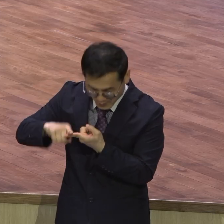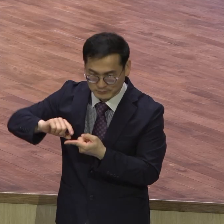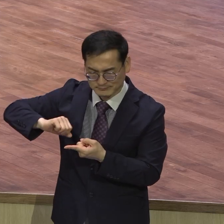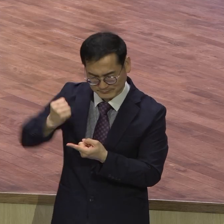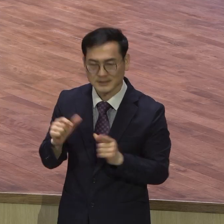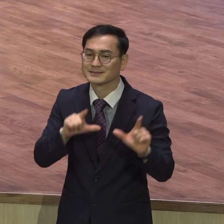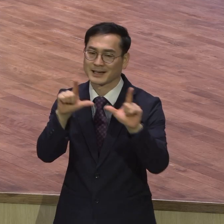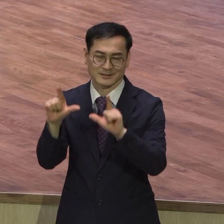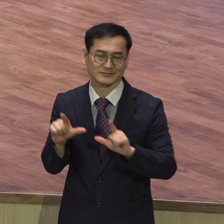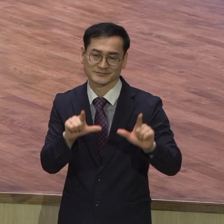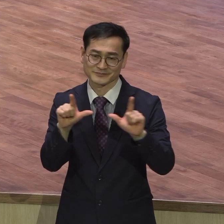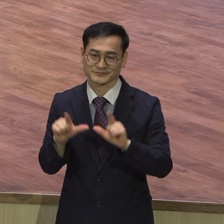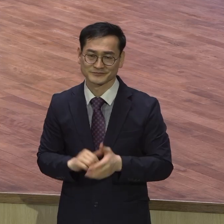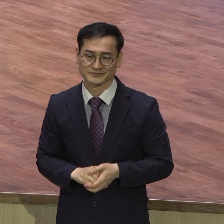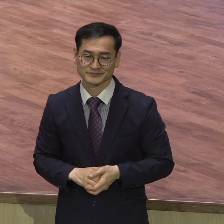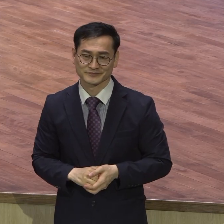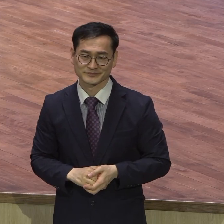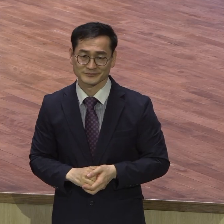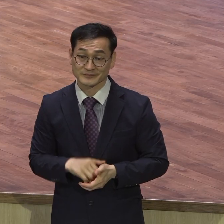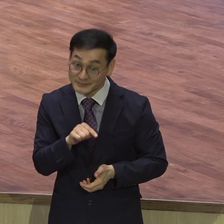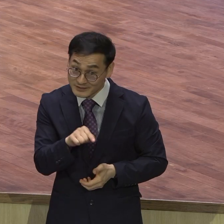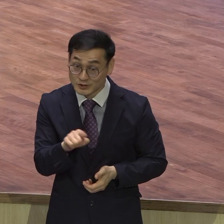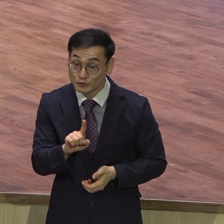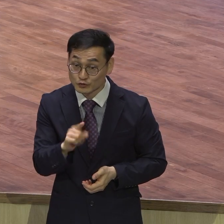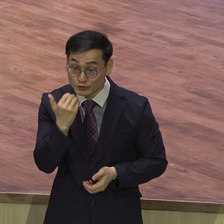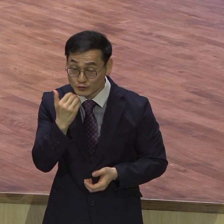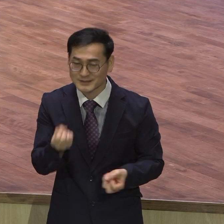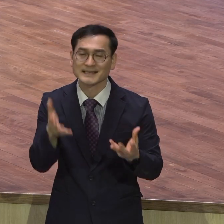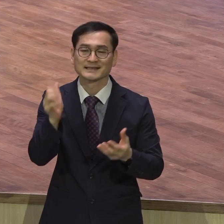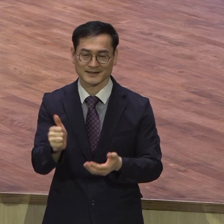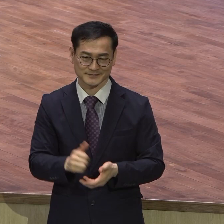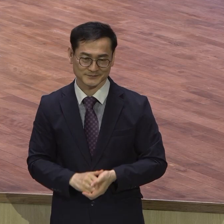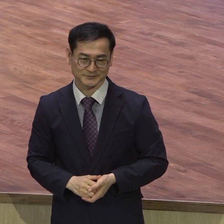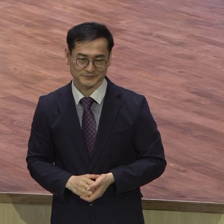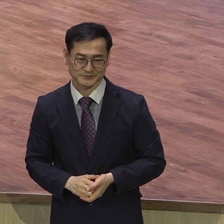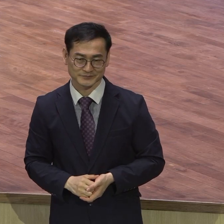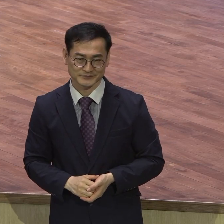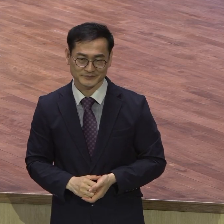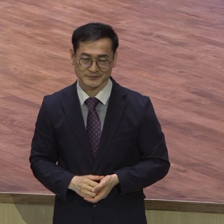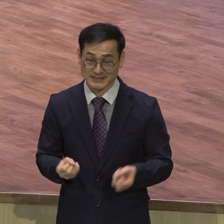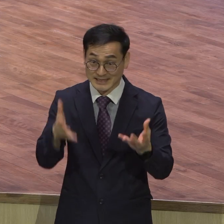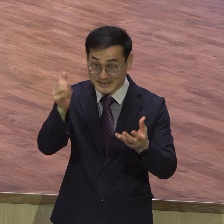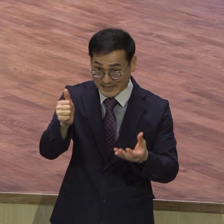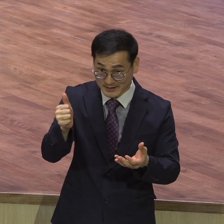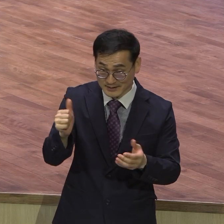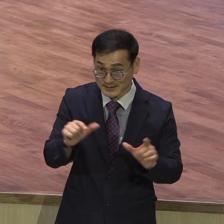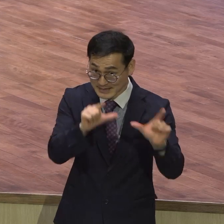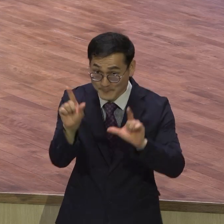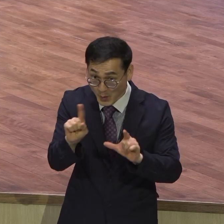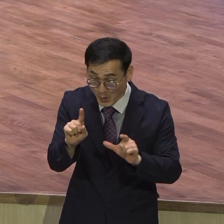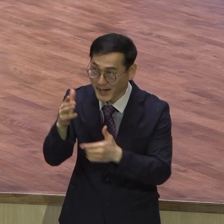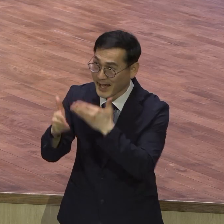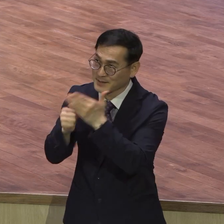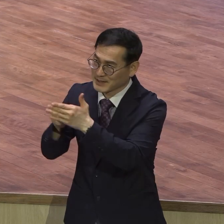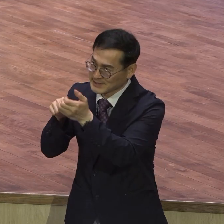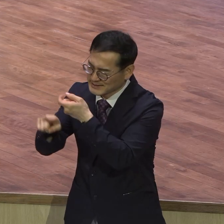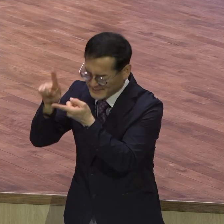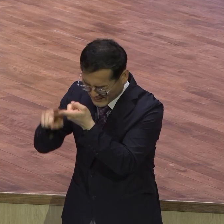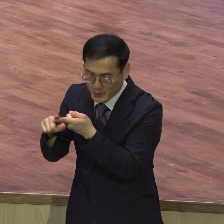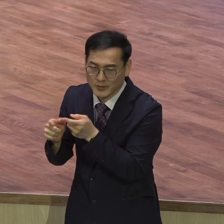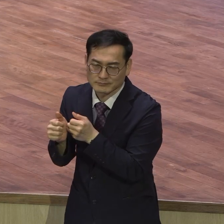삶 여러분 제사장이에요. 한국 같은 세상이니까 어떻게 살아야 된다고요? 하나님의 뜻을